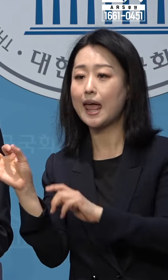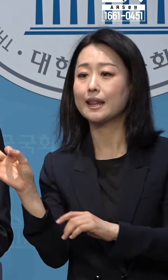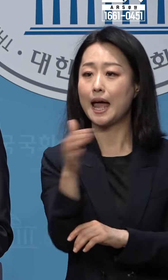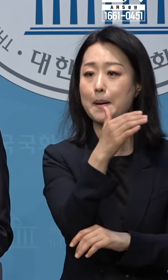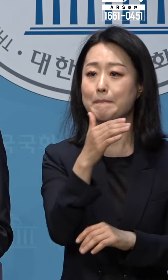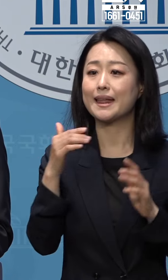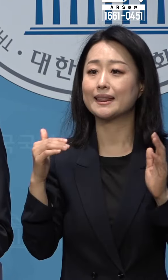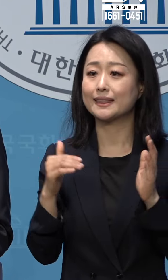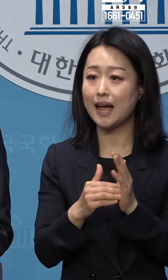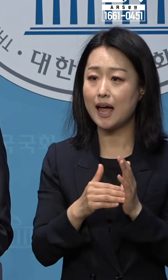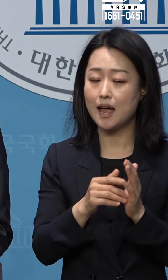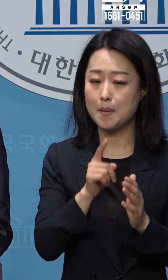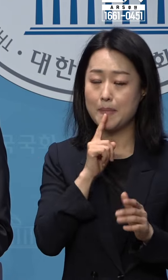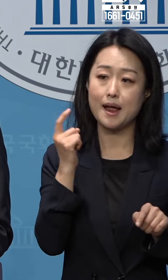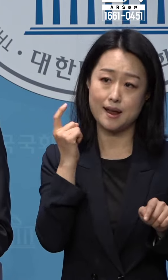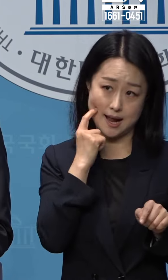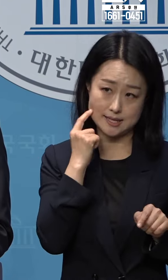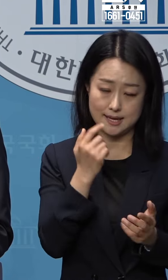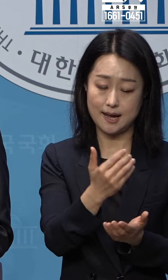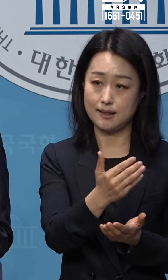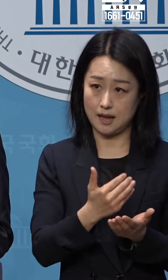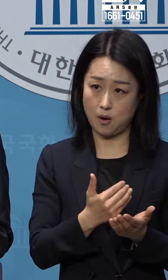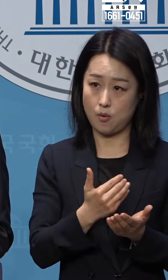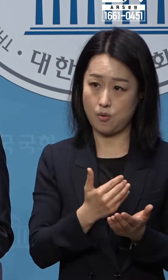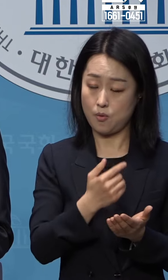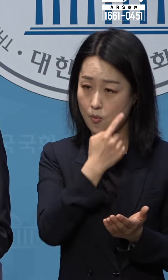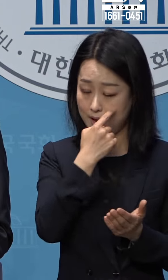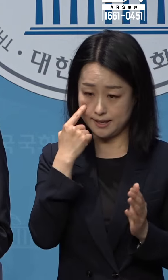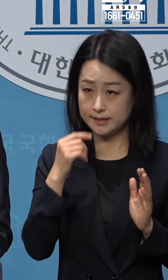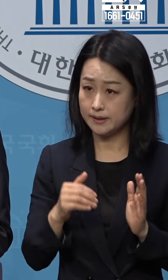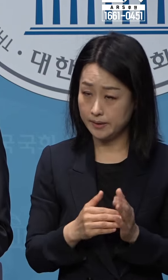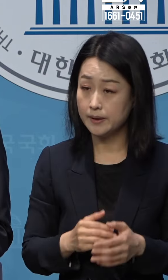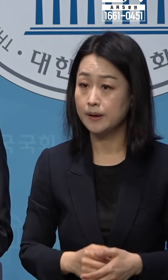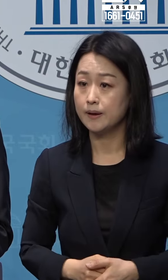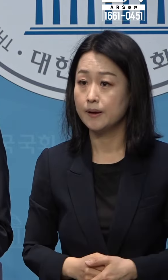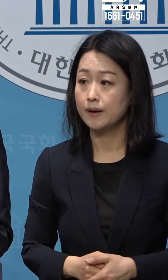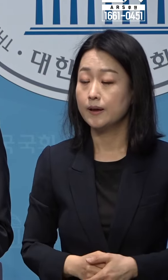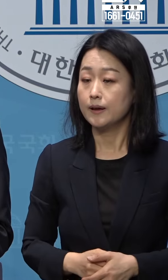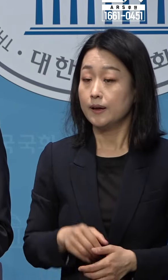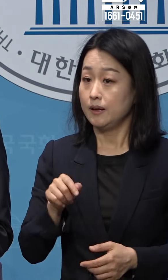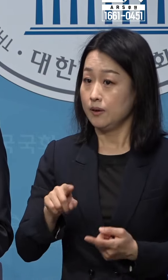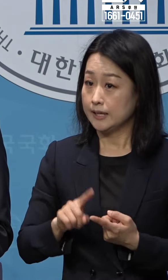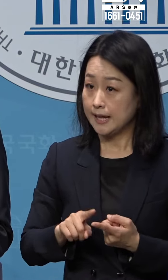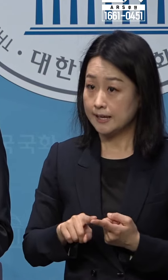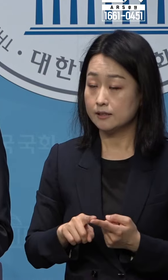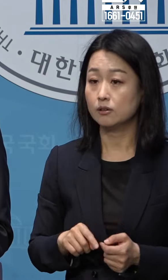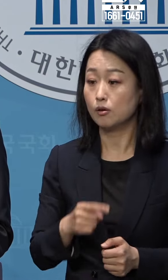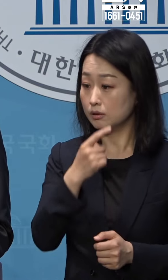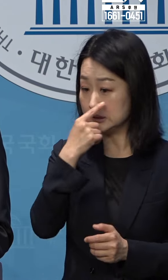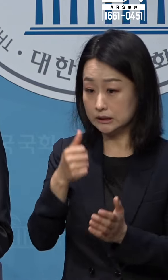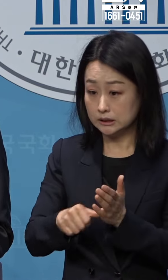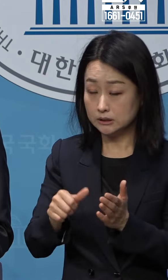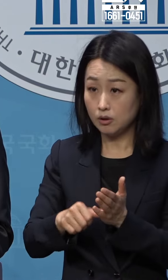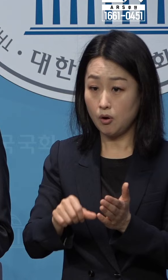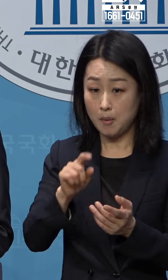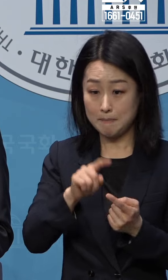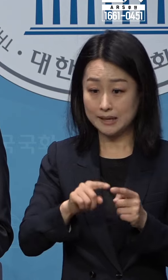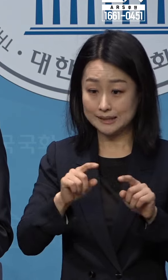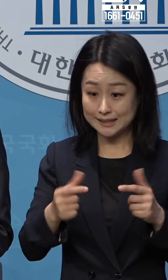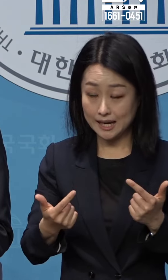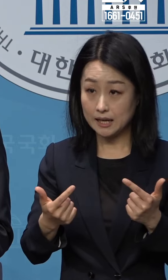사실을 숨기기 위해 허유 기재한 것이라고 판단하였습니다 명백히 객관적 물정에 반하는